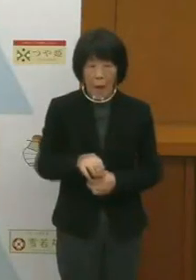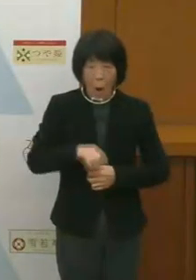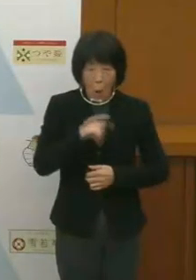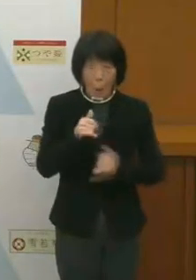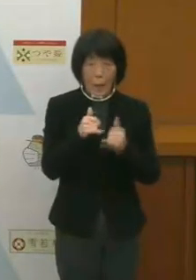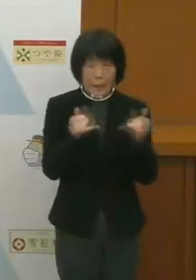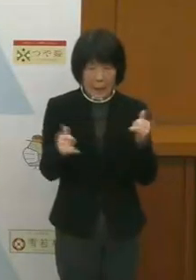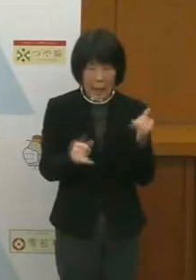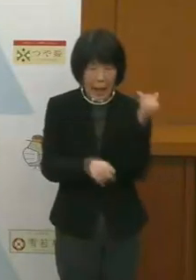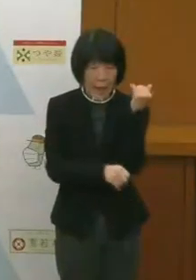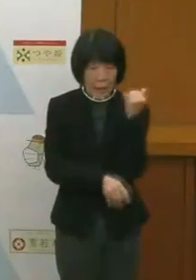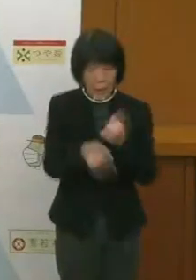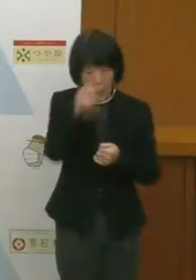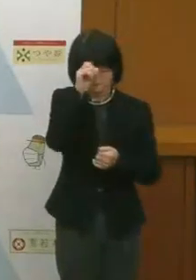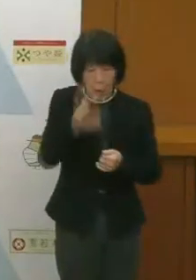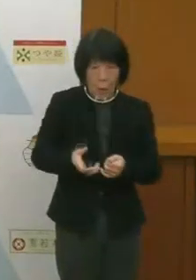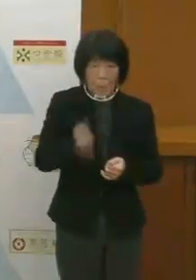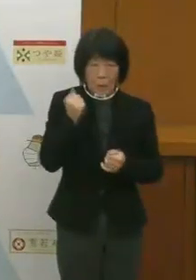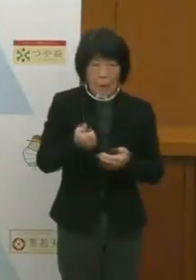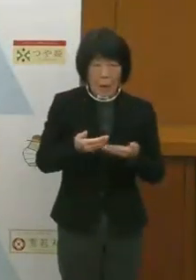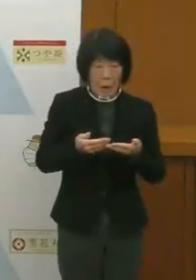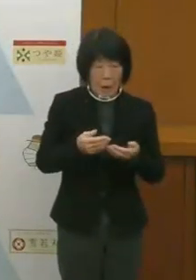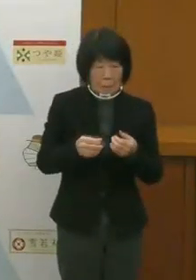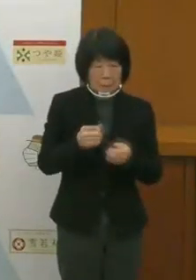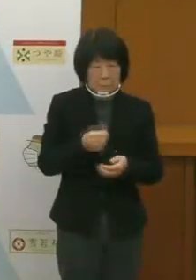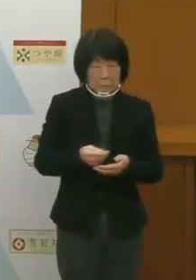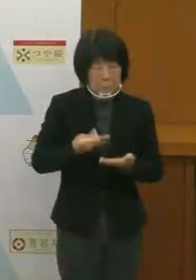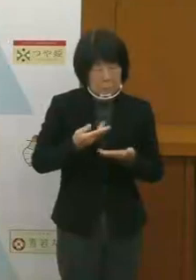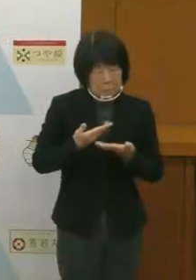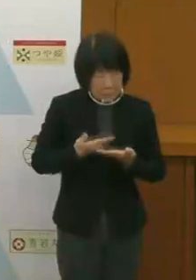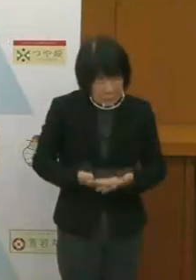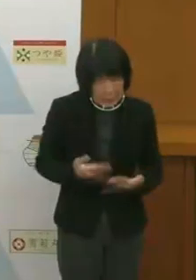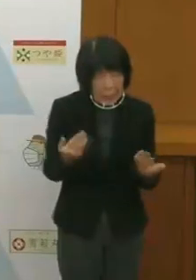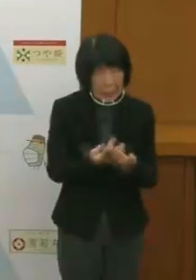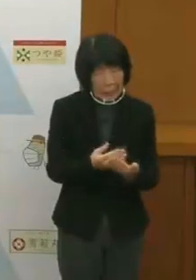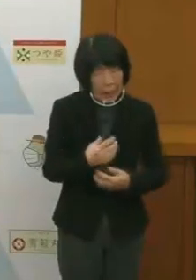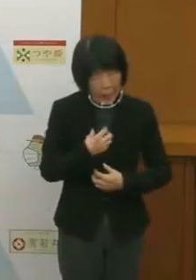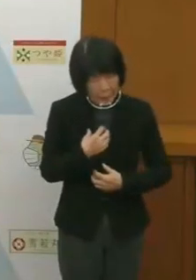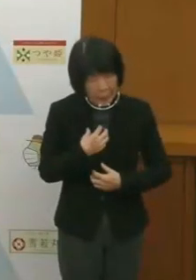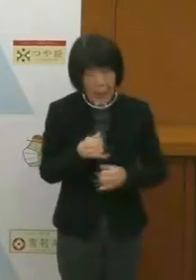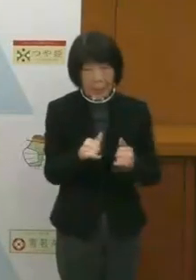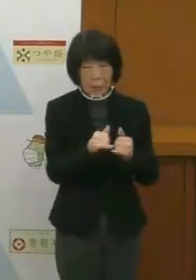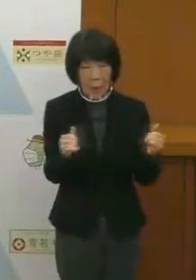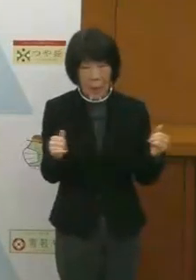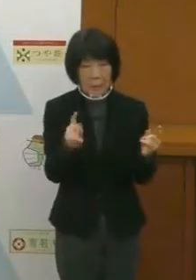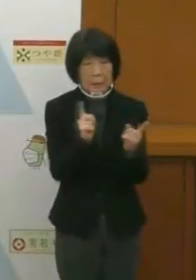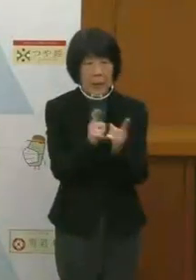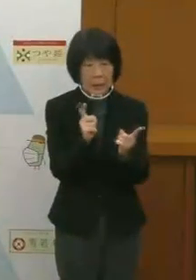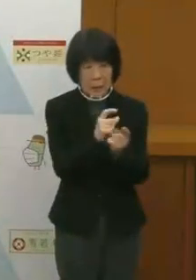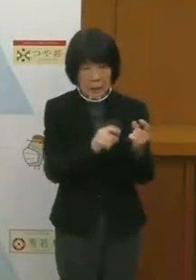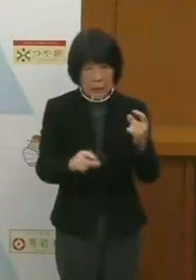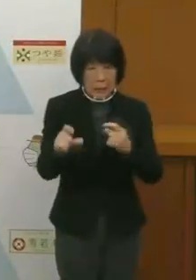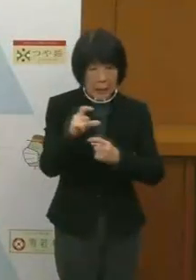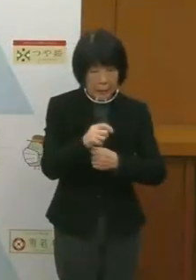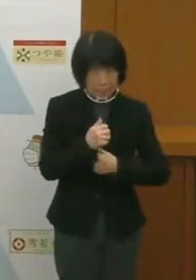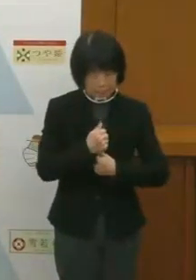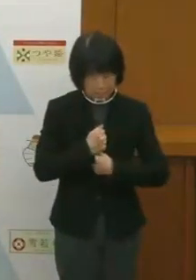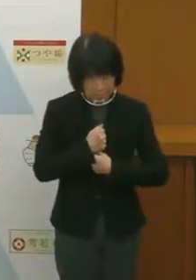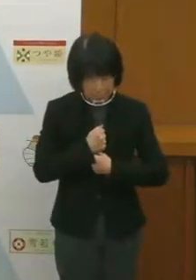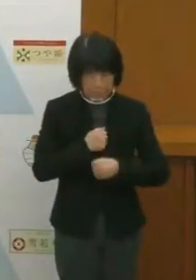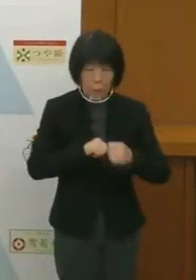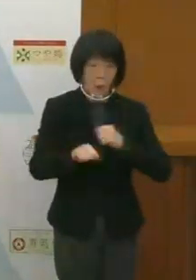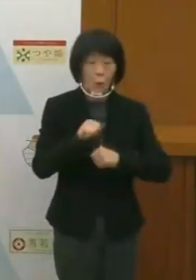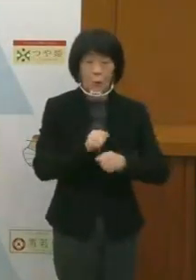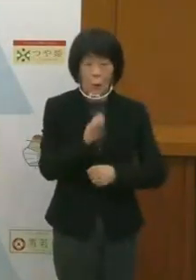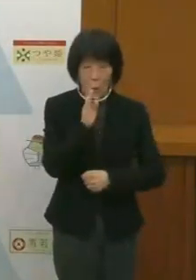者や基礎疾患のある重症化リスクの高い方々に対してはより慎重な行動をしていただきたいというふうに思っ